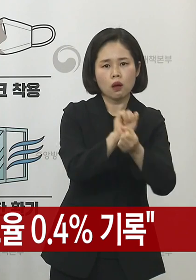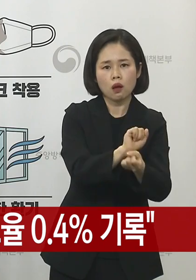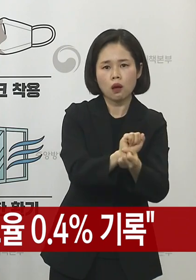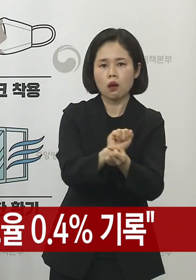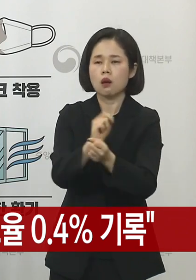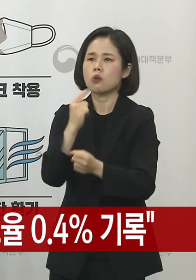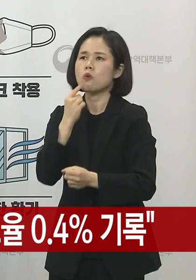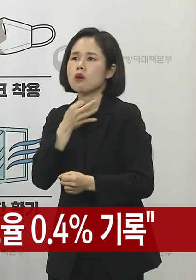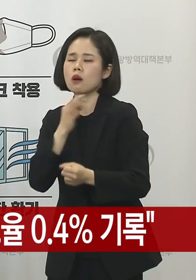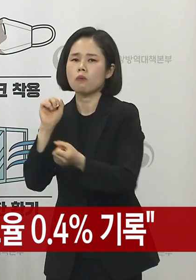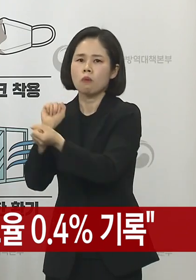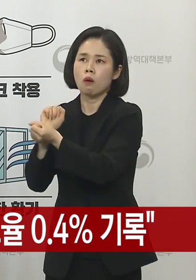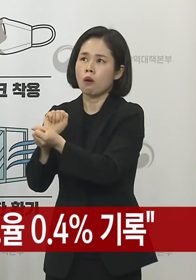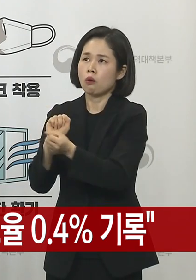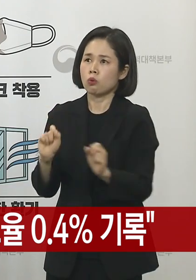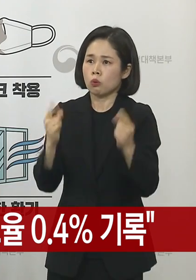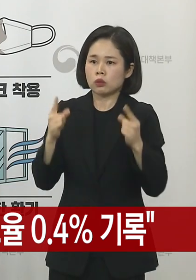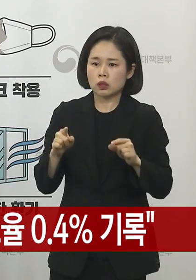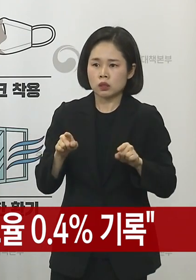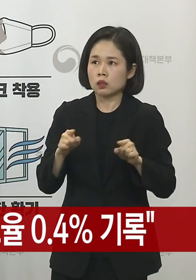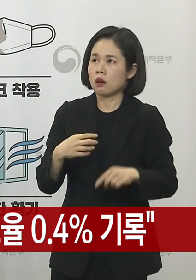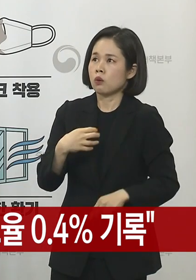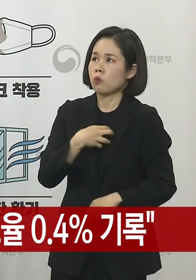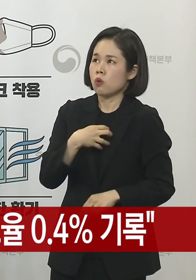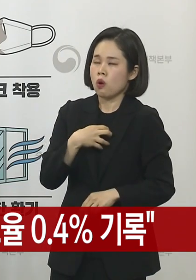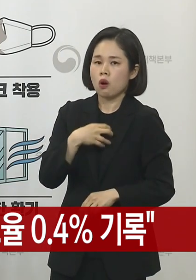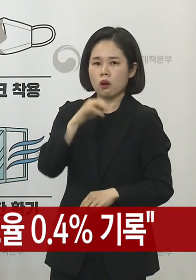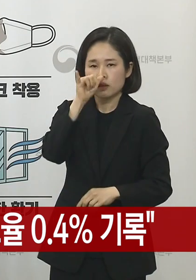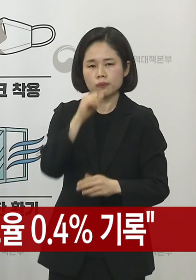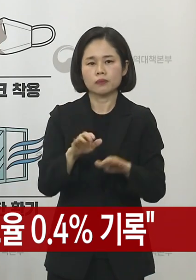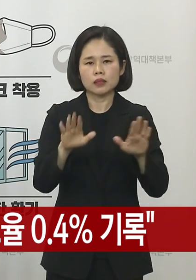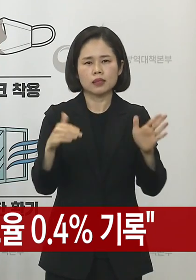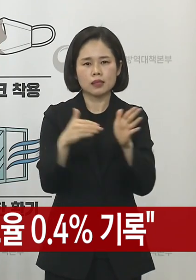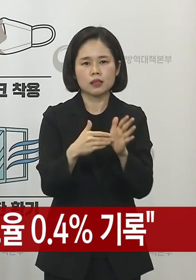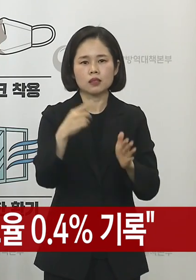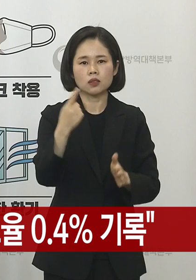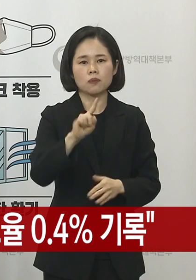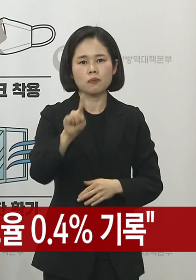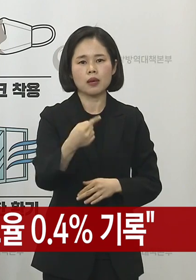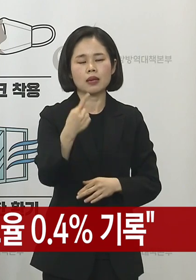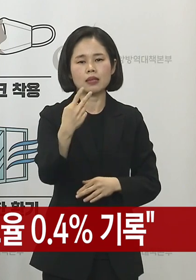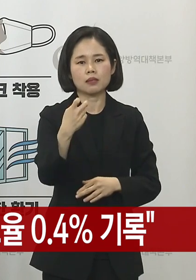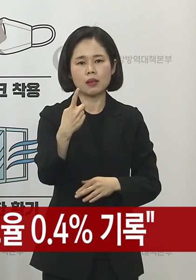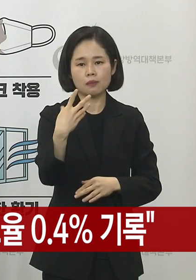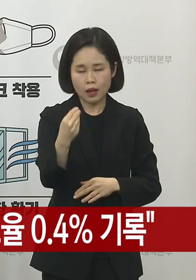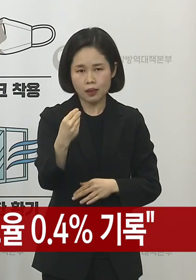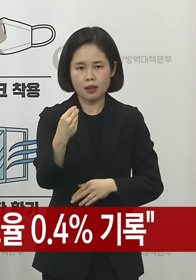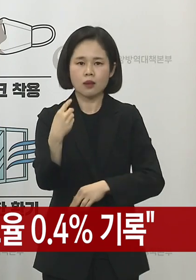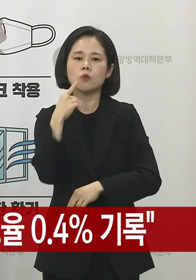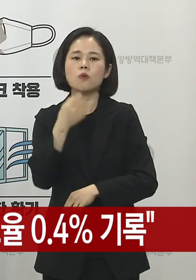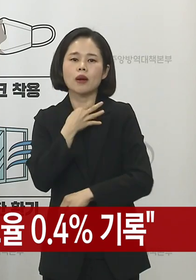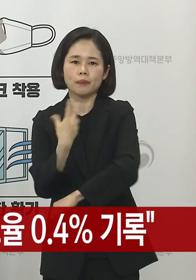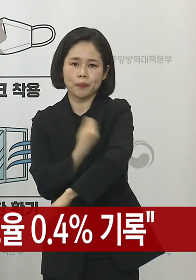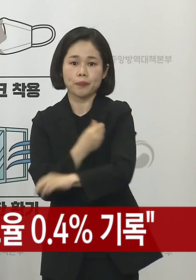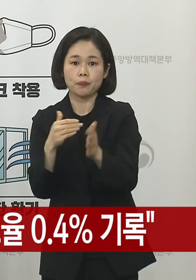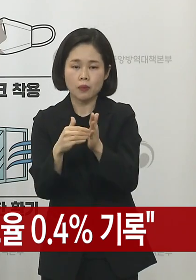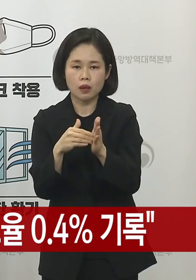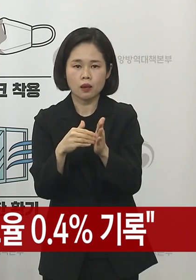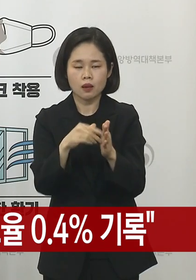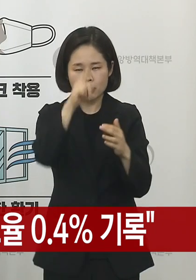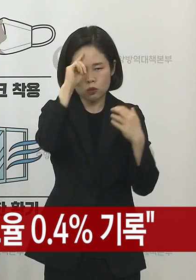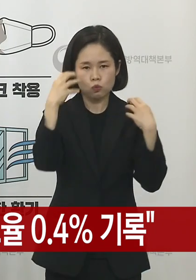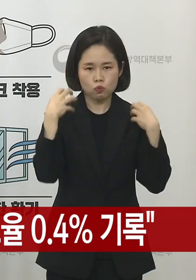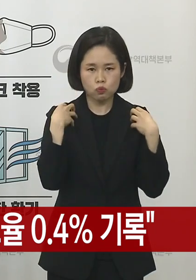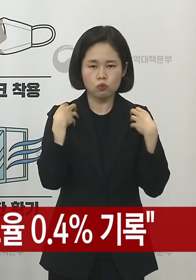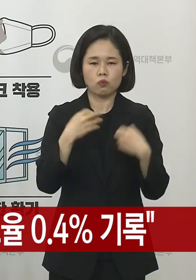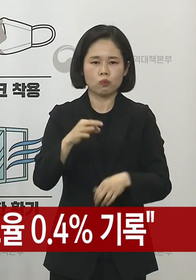유행의 우려는 여전히 존재하고 있습니다. 현재까지 1,126만 명이 인플루엔자 접종을 받았고 무료 접종